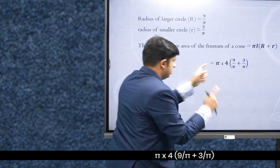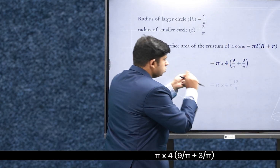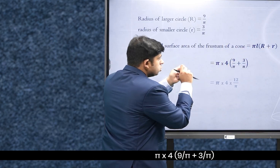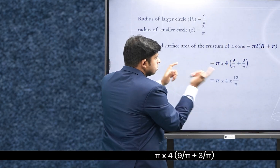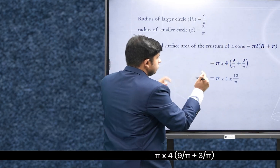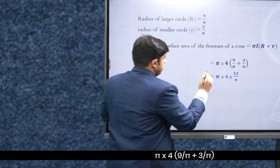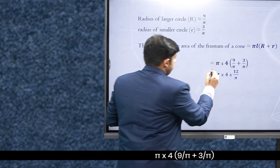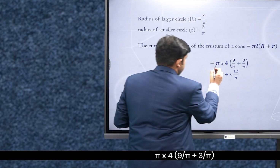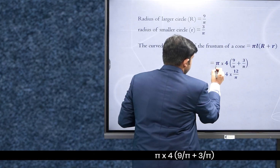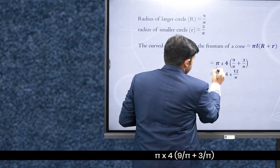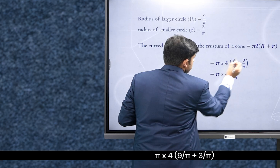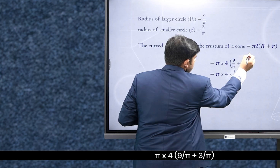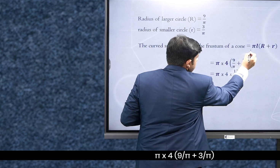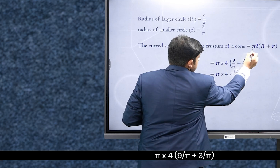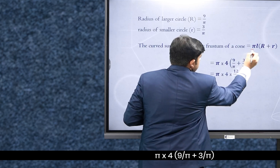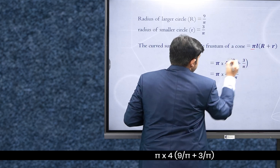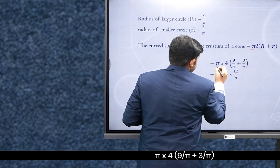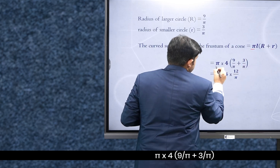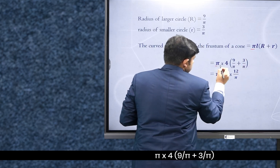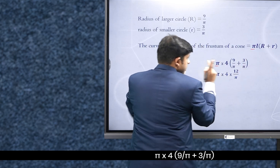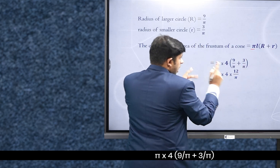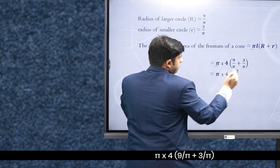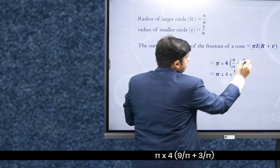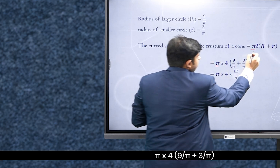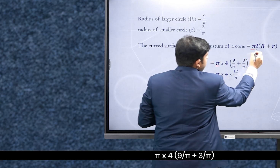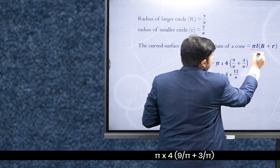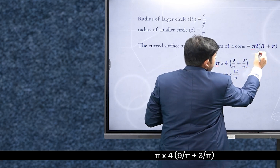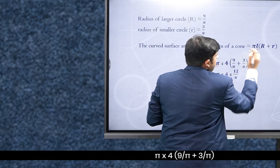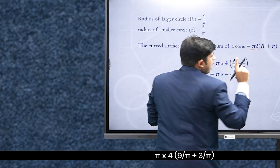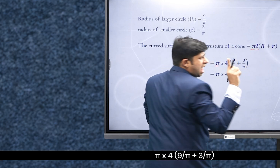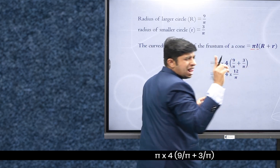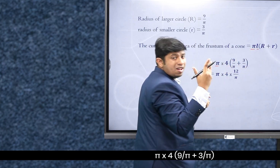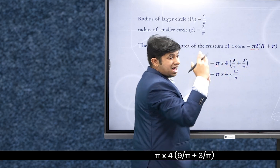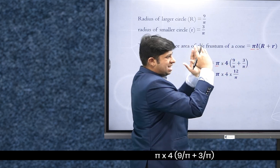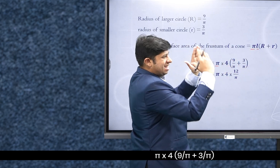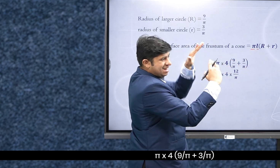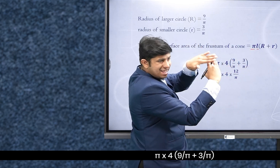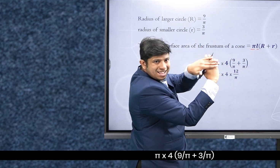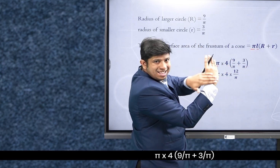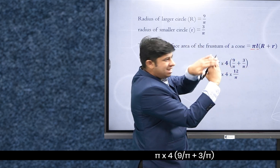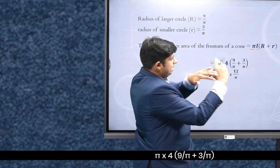பை பெருக்கல் 4 அடைப்புக்குறிக்குள் 9 கீழ் பை கூட்டல் 3 கீழ்